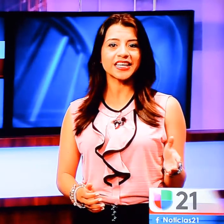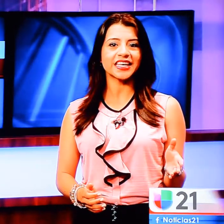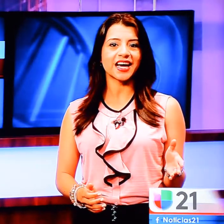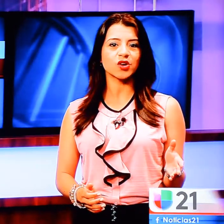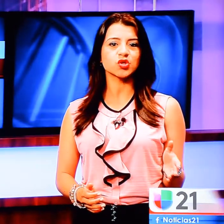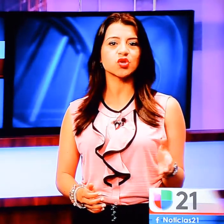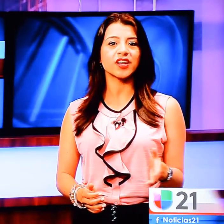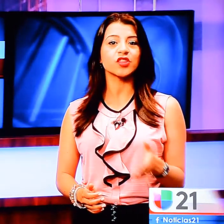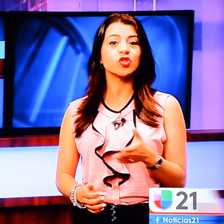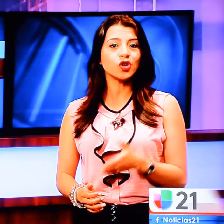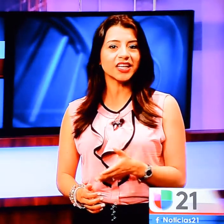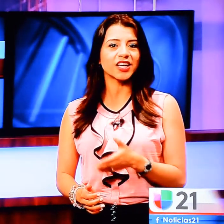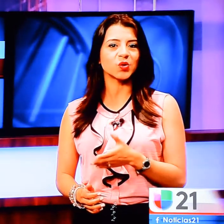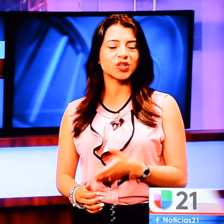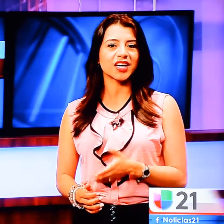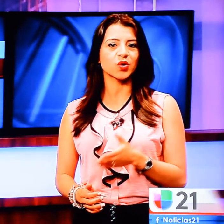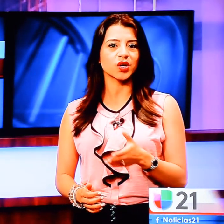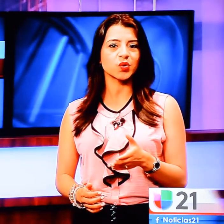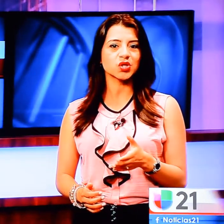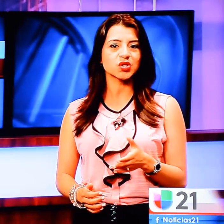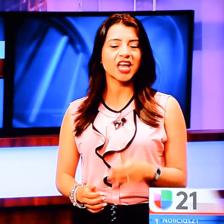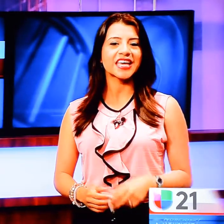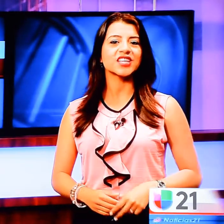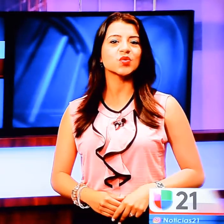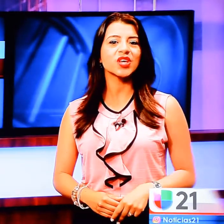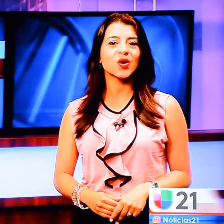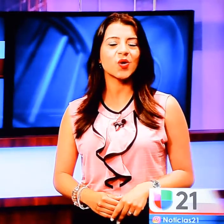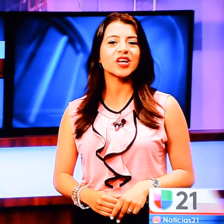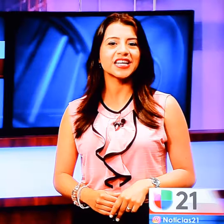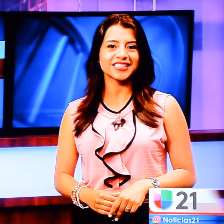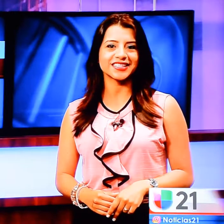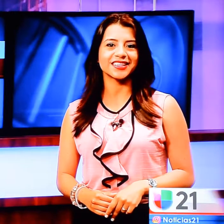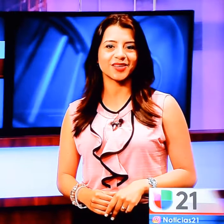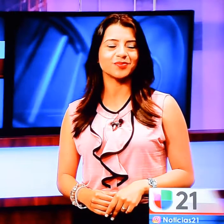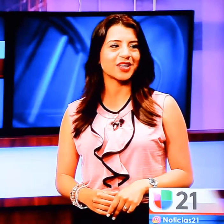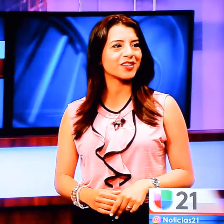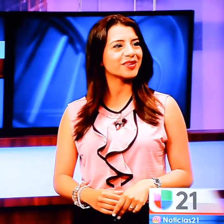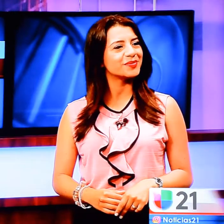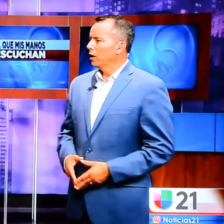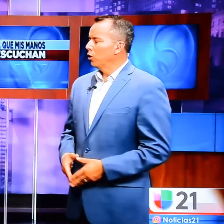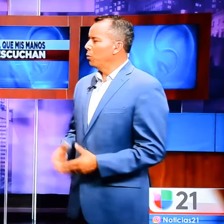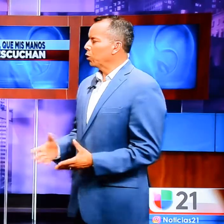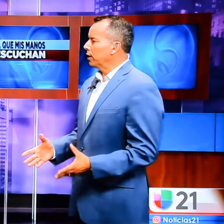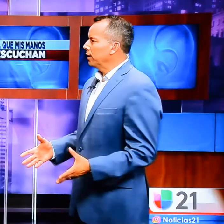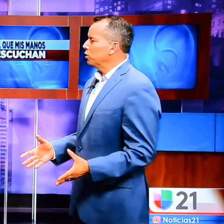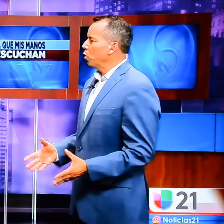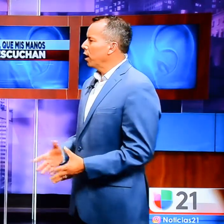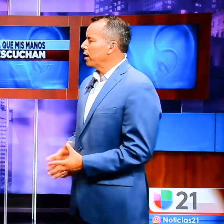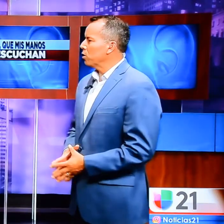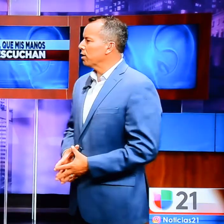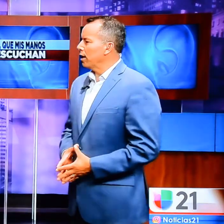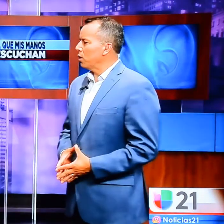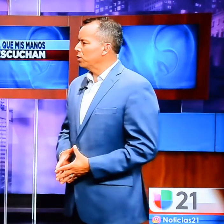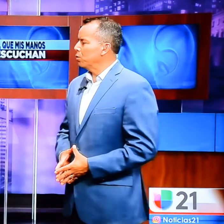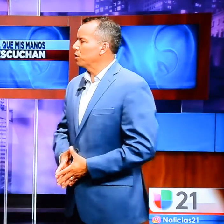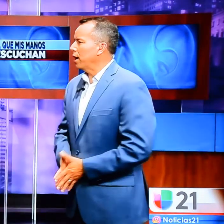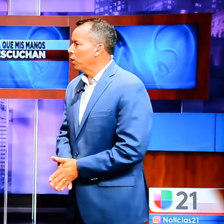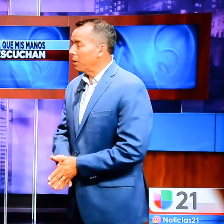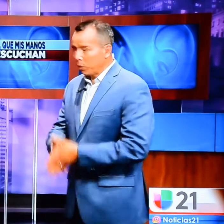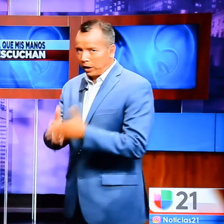pueden guiarlos sobre dónde encontrar los recursos que su hijo necesita. ¿David? Lo importante es no quedarnos callados y buscar ayuda